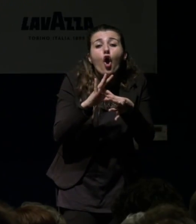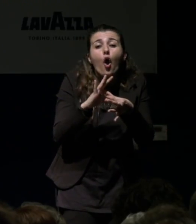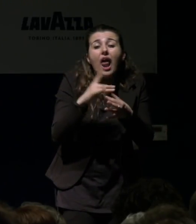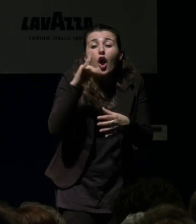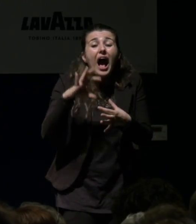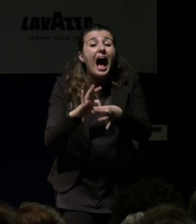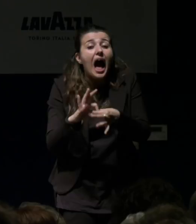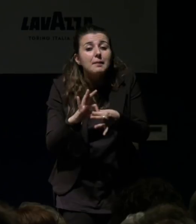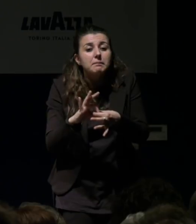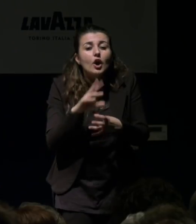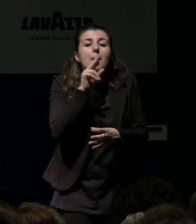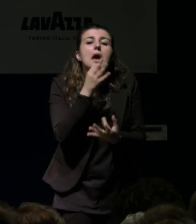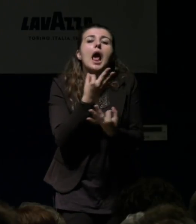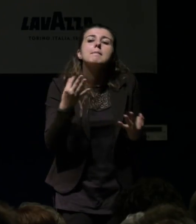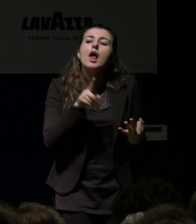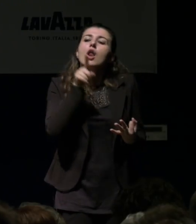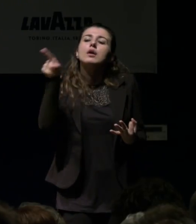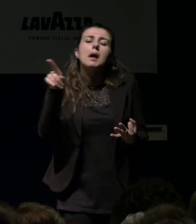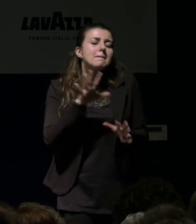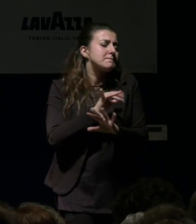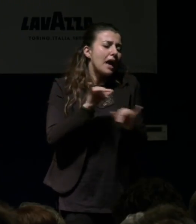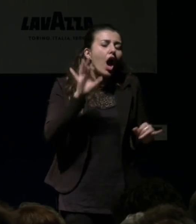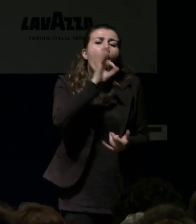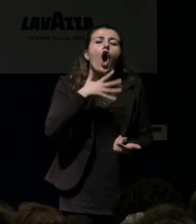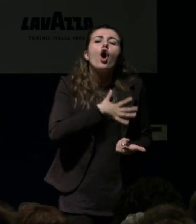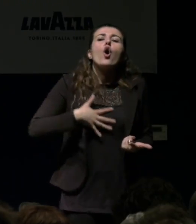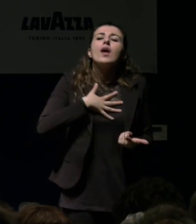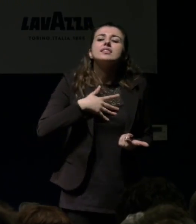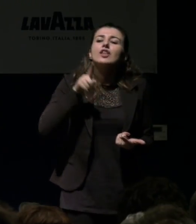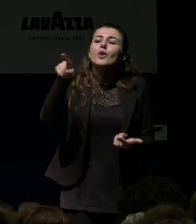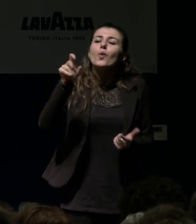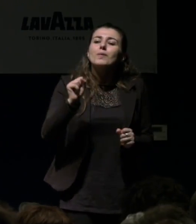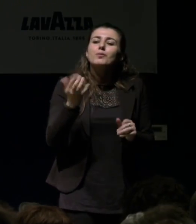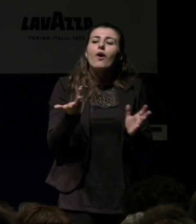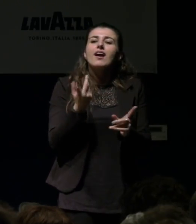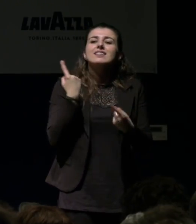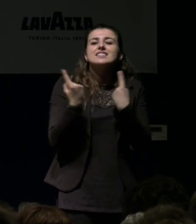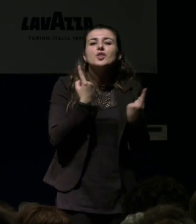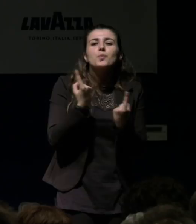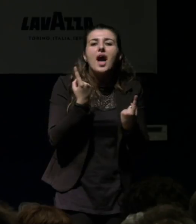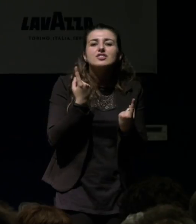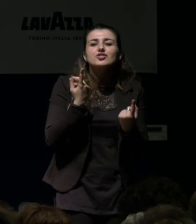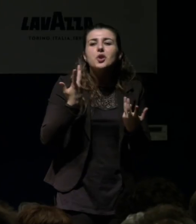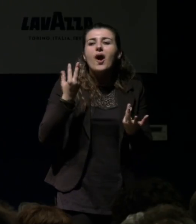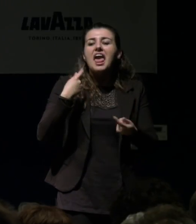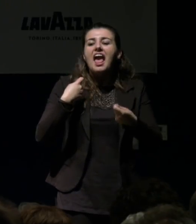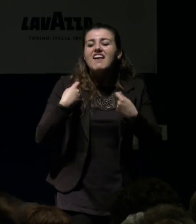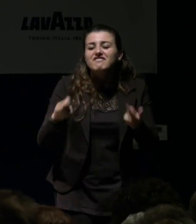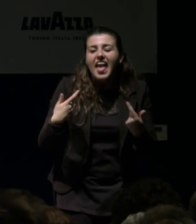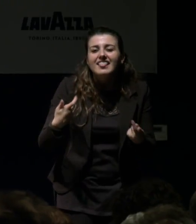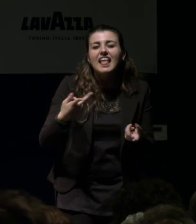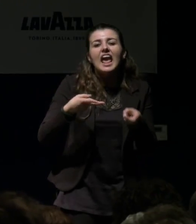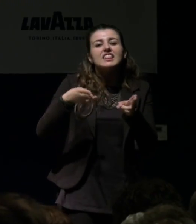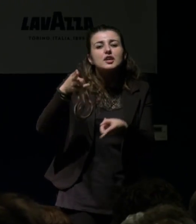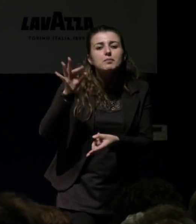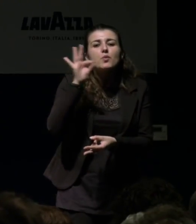parlare bene di qualcuno o godere del fatto che qualcuno stesse vendendo arrivando a